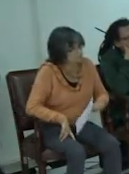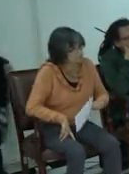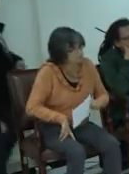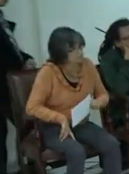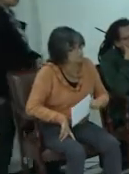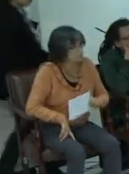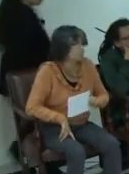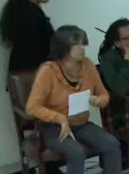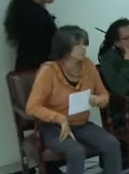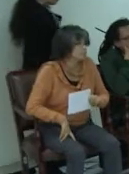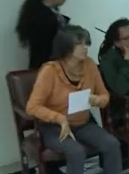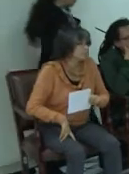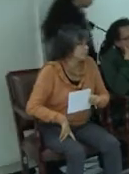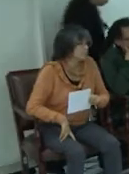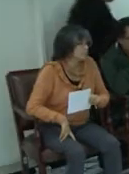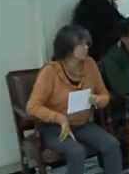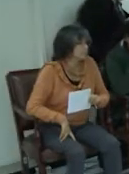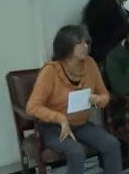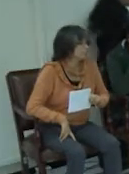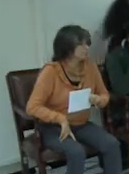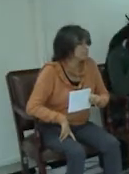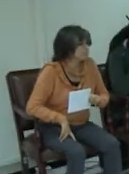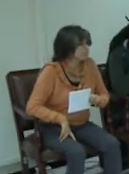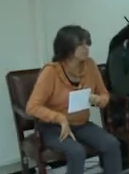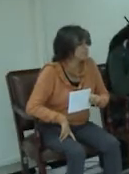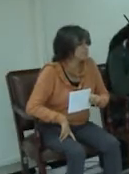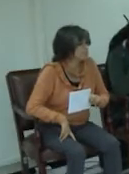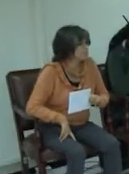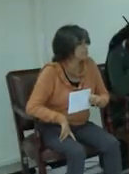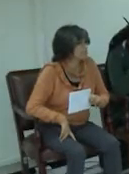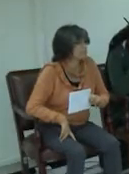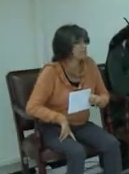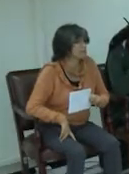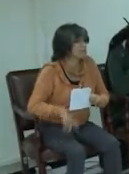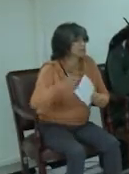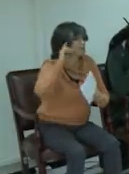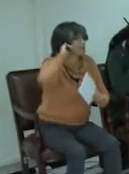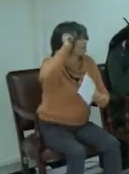puntos puntuales. Pues tenemos 5 puntos.